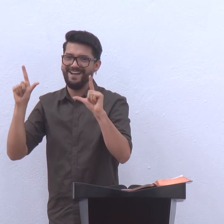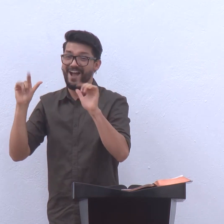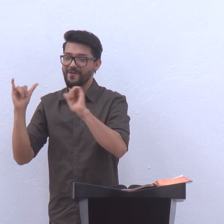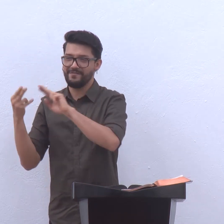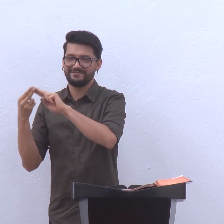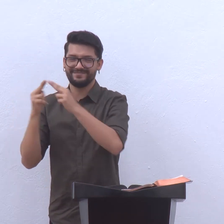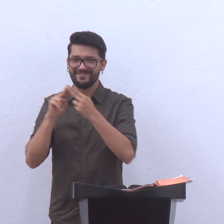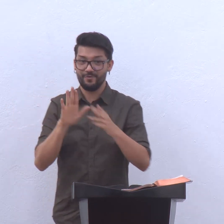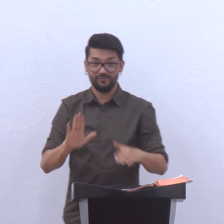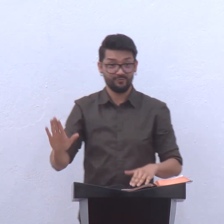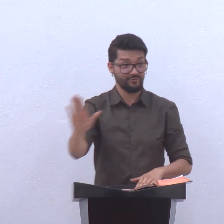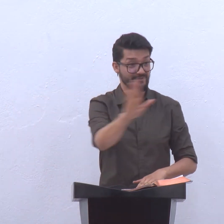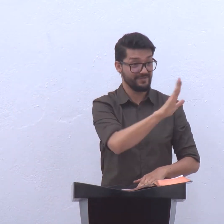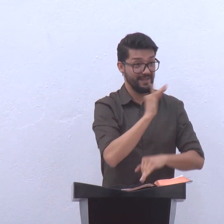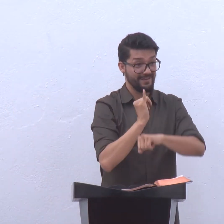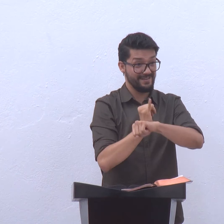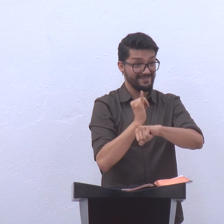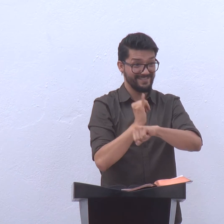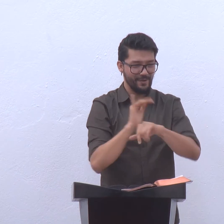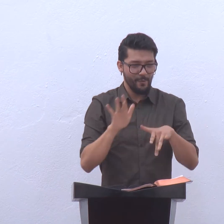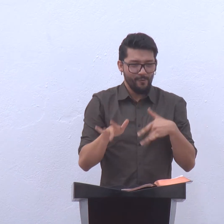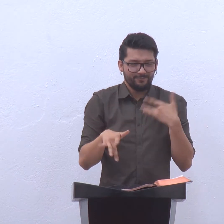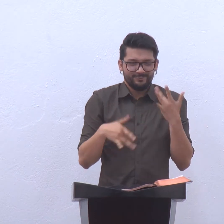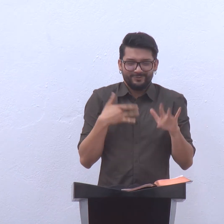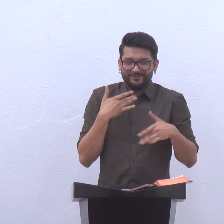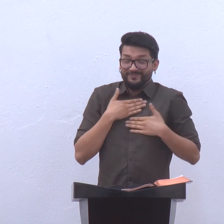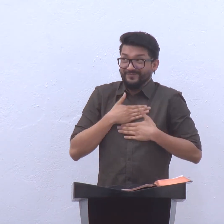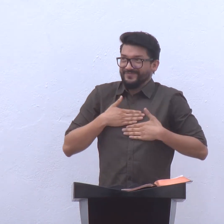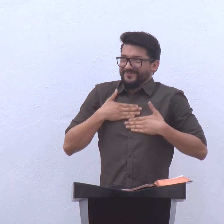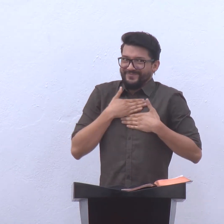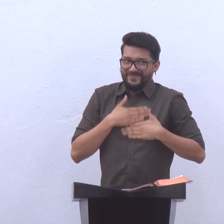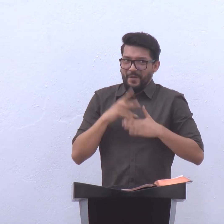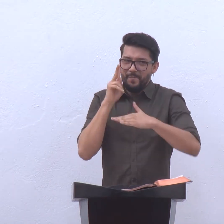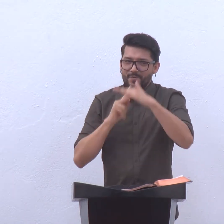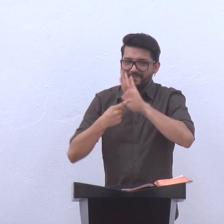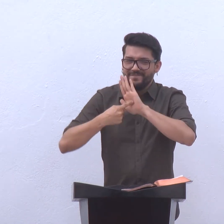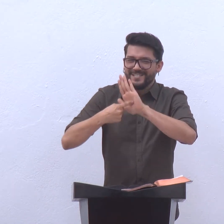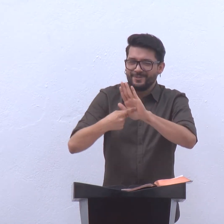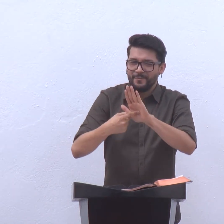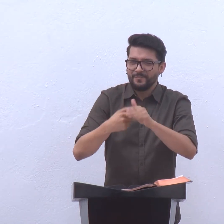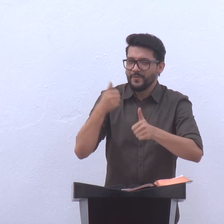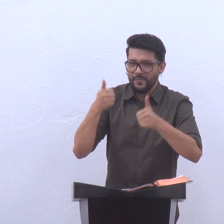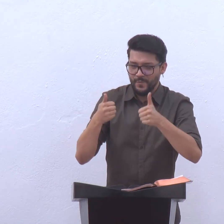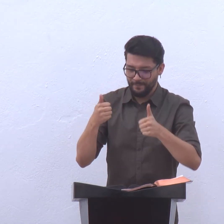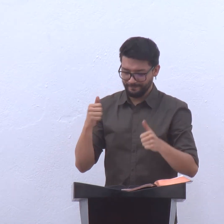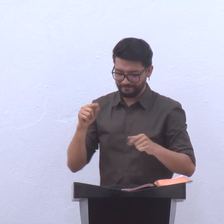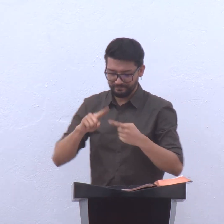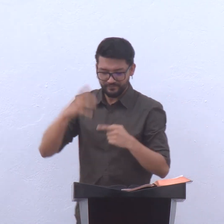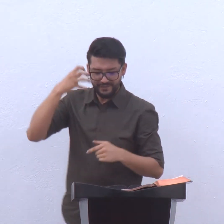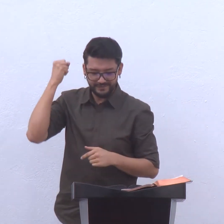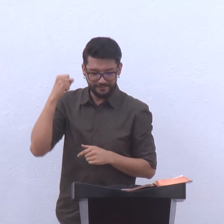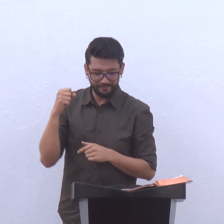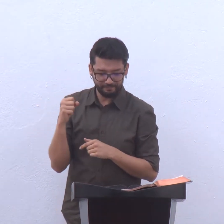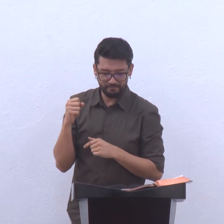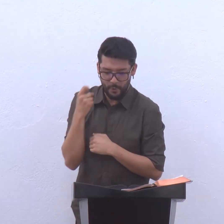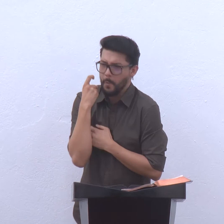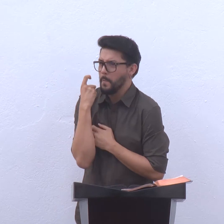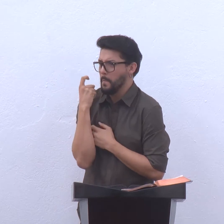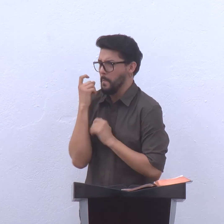Ezequiel tiene una profecía y quiero que usted y yo la relacionemos con mucho gozo con el versículo 39, porque es